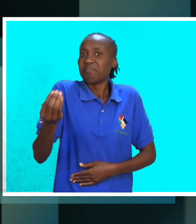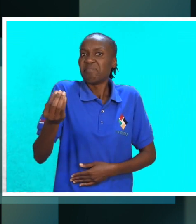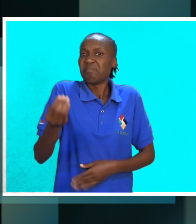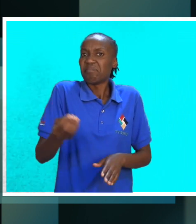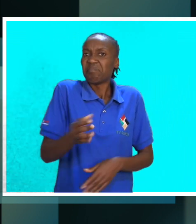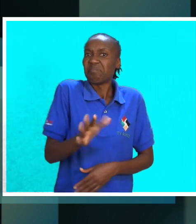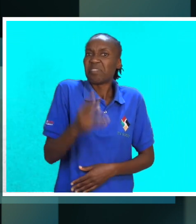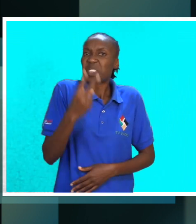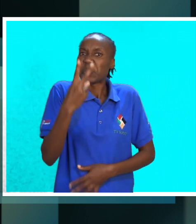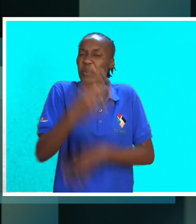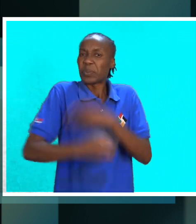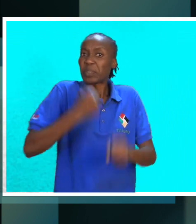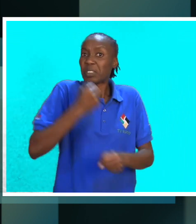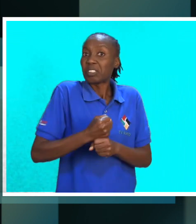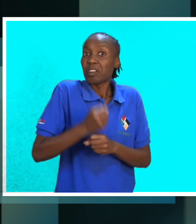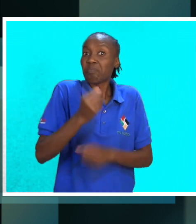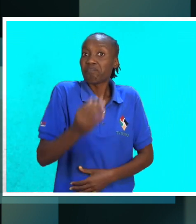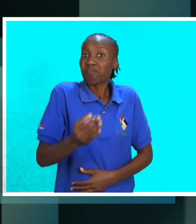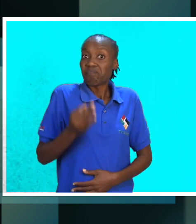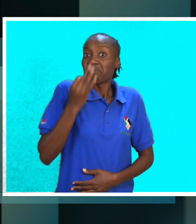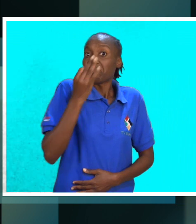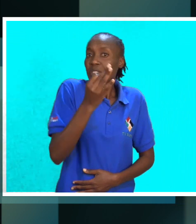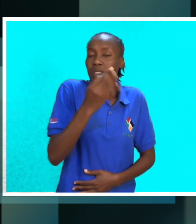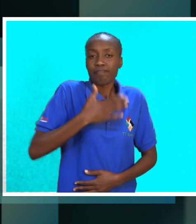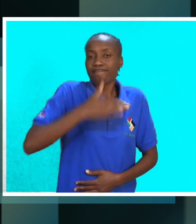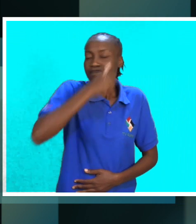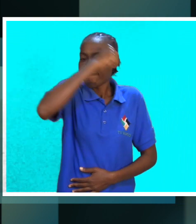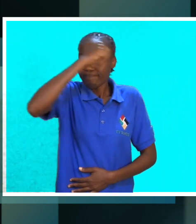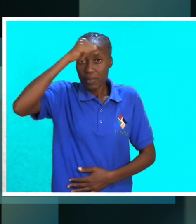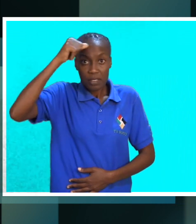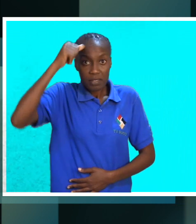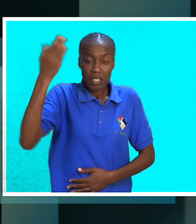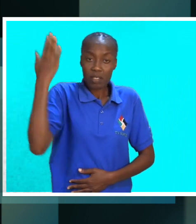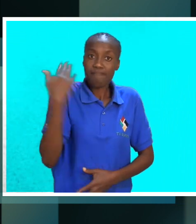2 anos, não vou conseguir levá-la à escola.